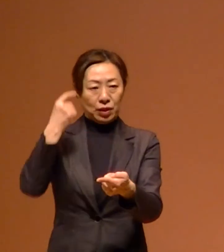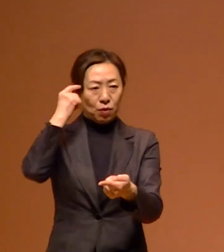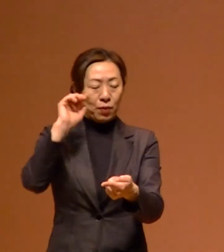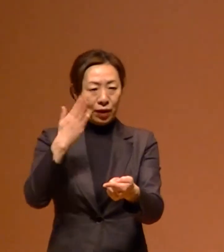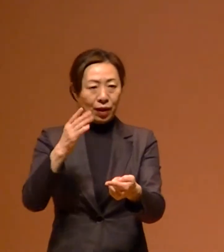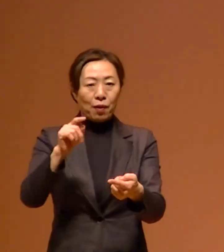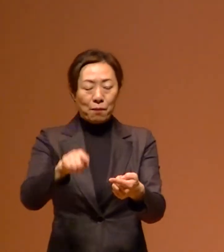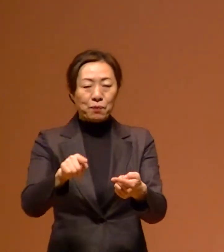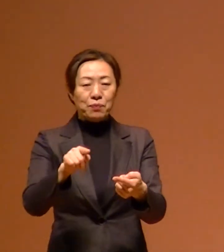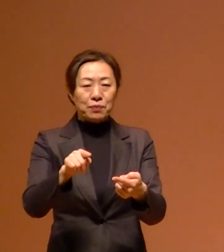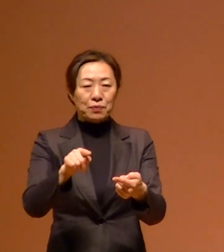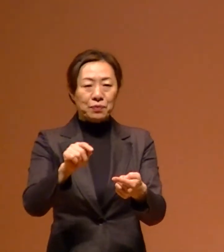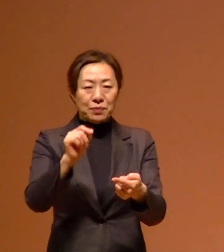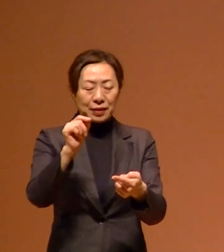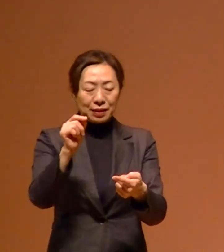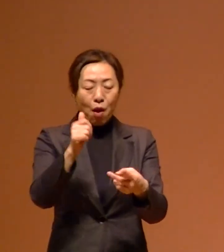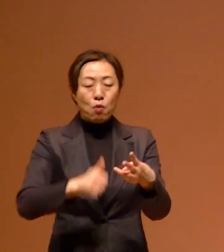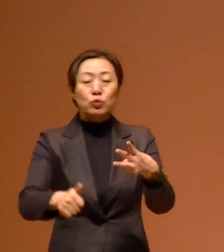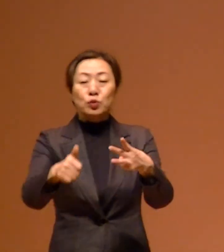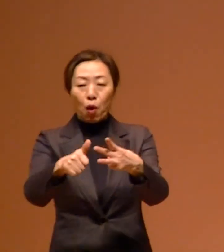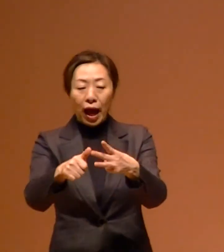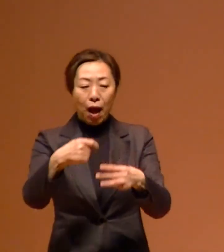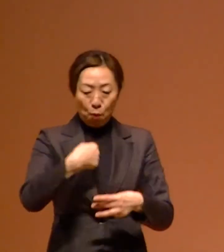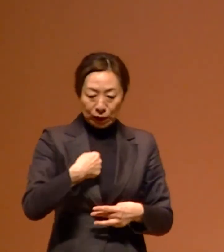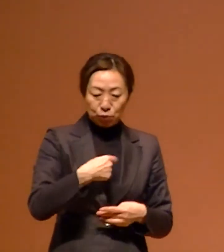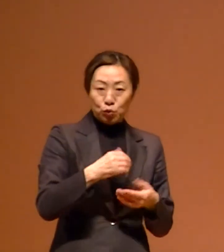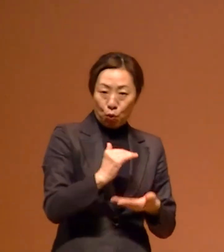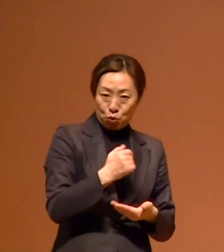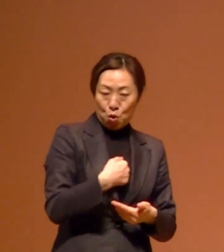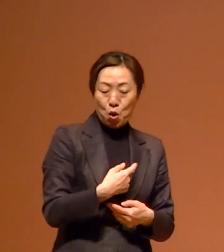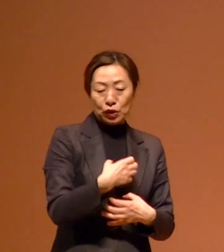帰ってこっちを心配したのね、親たちが。で当時